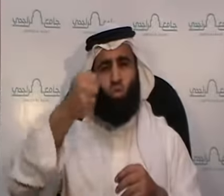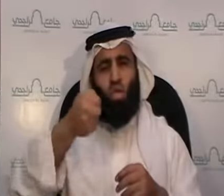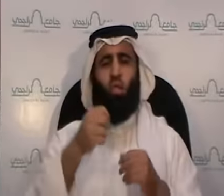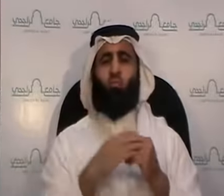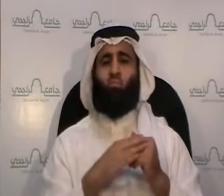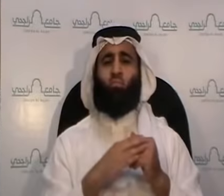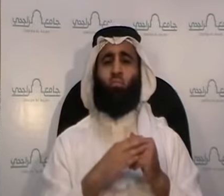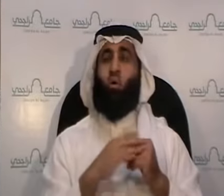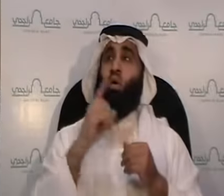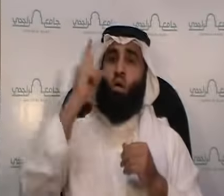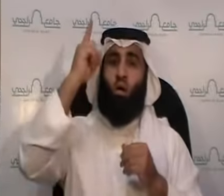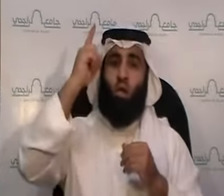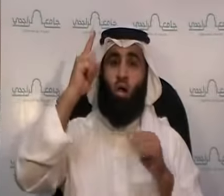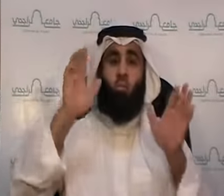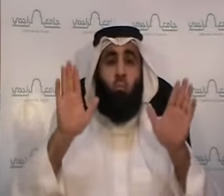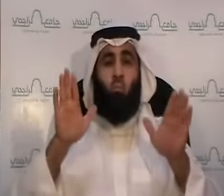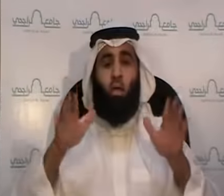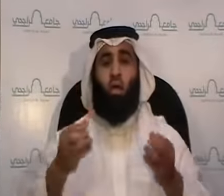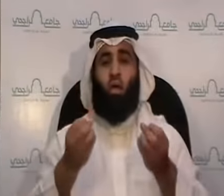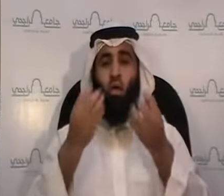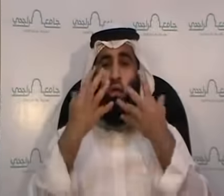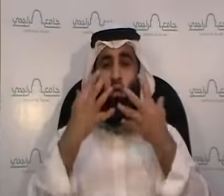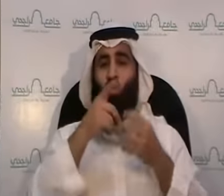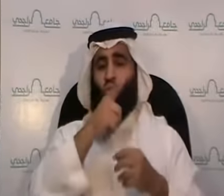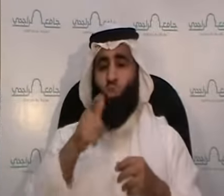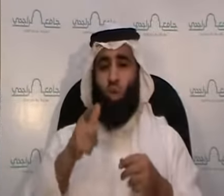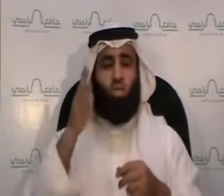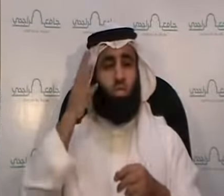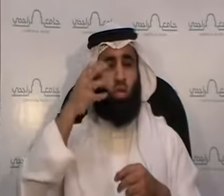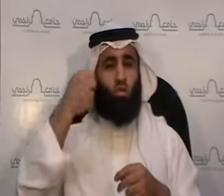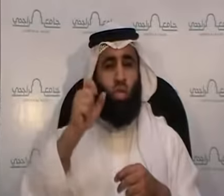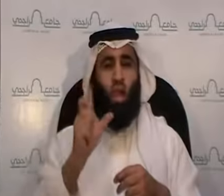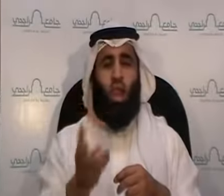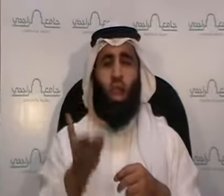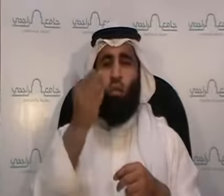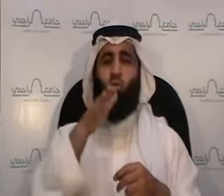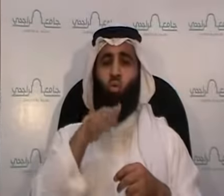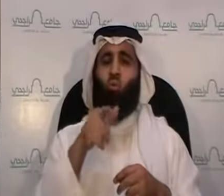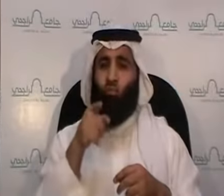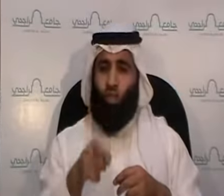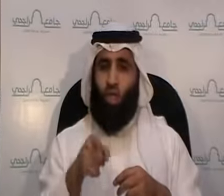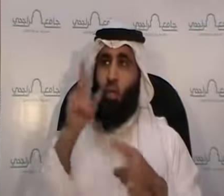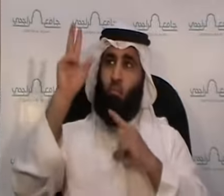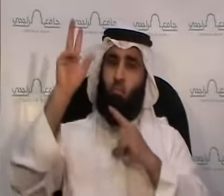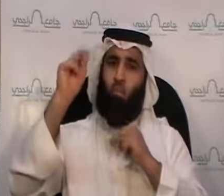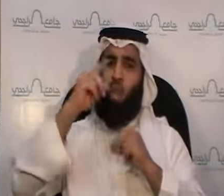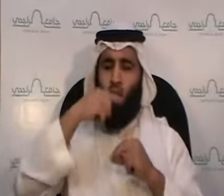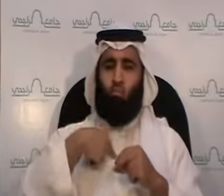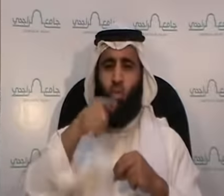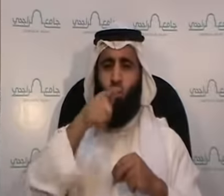فقال إن الله وملائكته يصلون على النبي يا أيها الذين آمنوا صلوا عليه وسلموا تسليما، وقال صلى